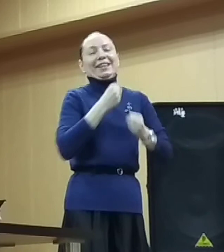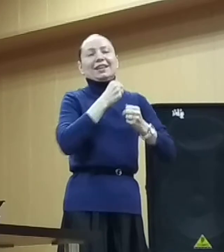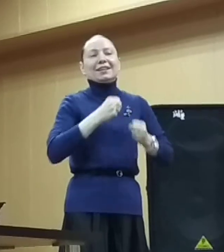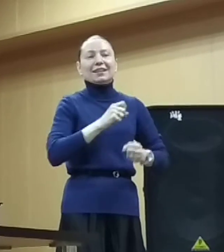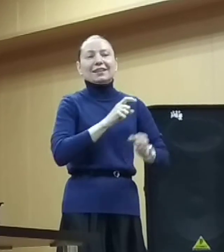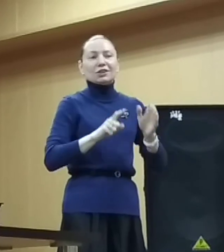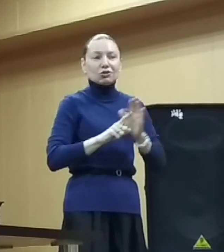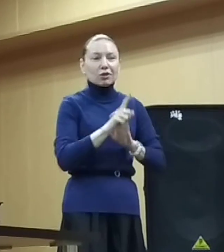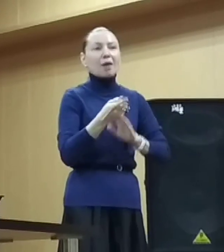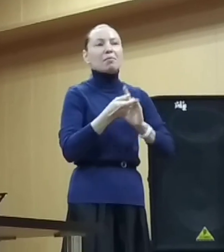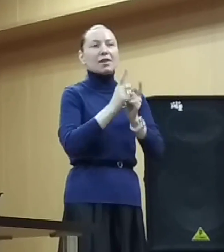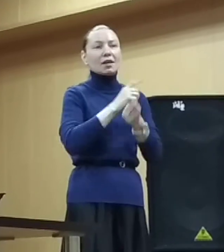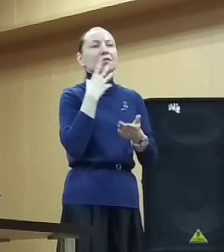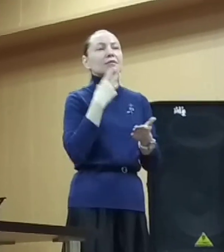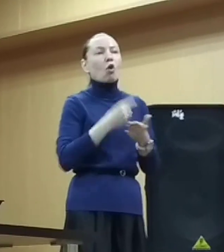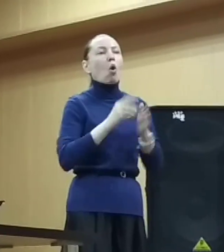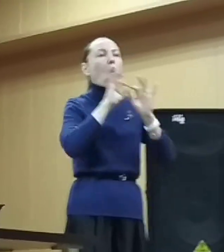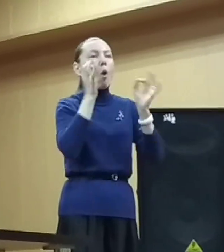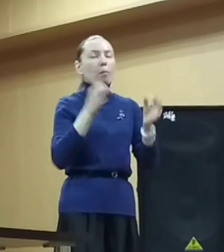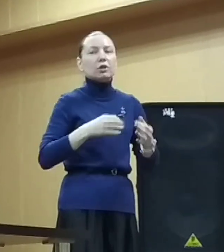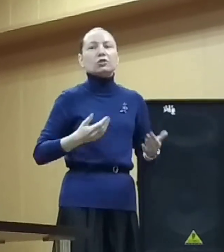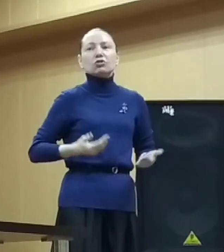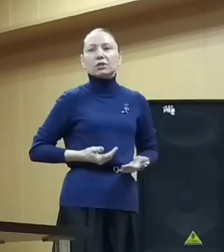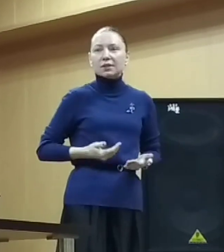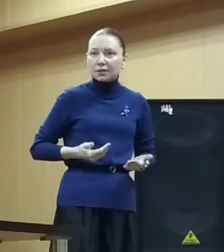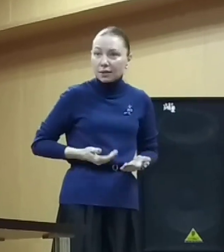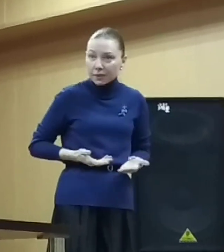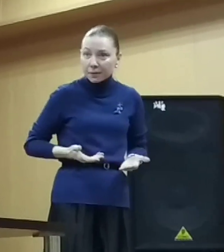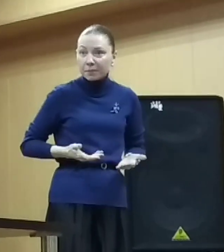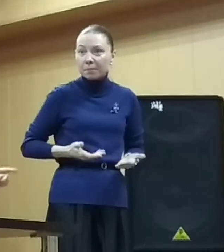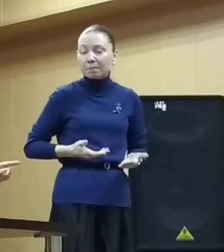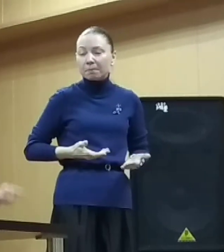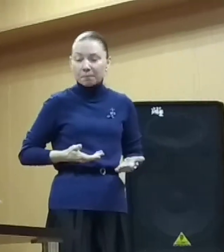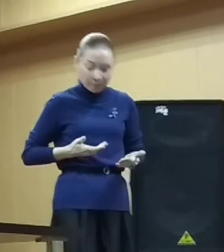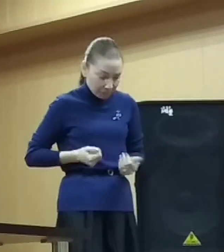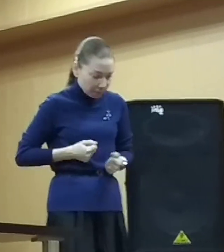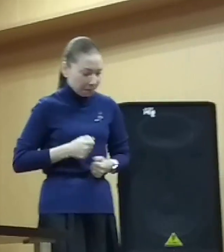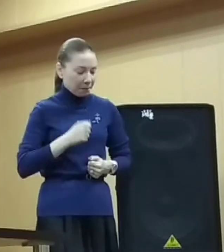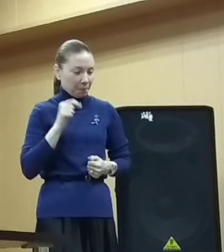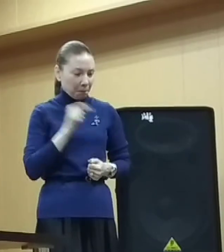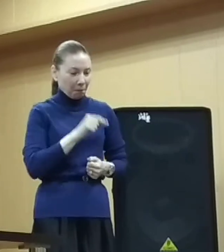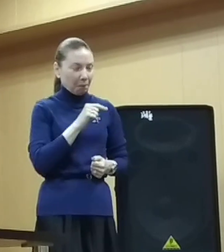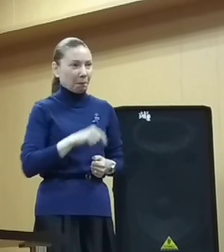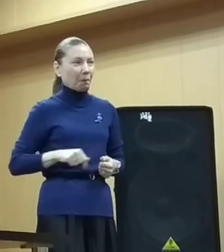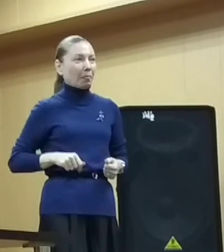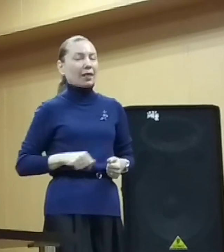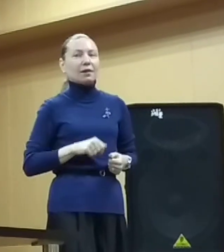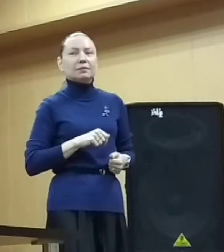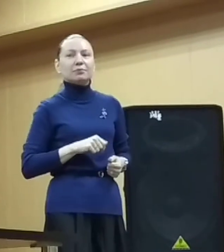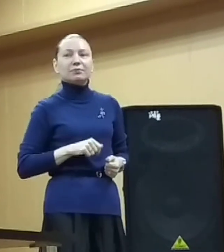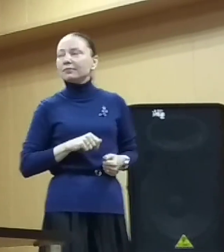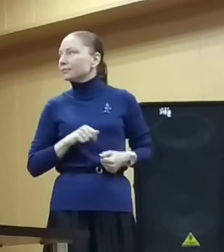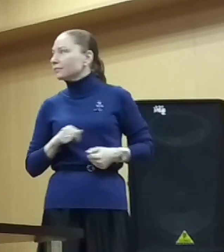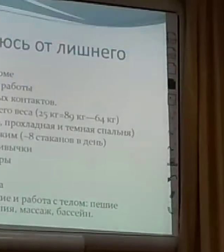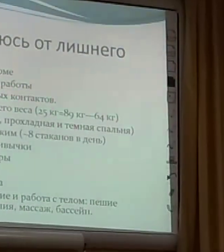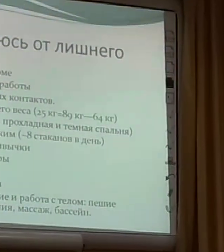менять свой образ жизни. Можно слайд с рукой, там я не знаю, что.